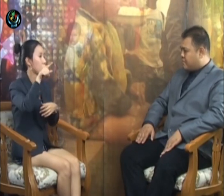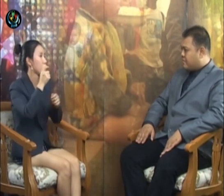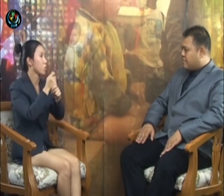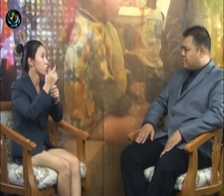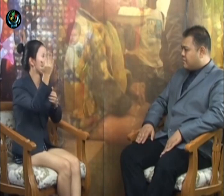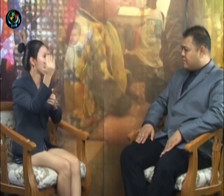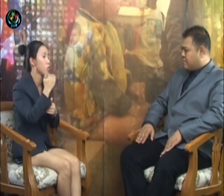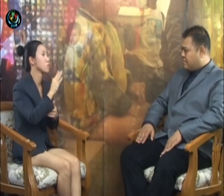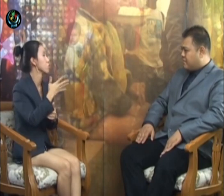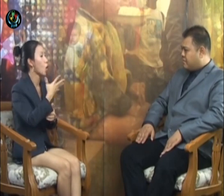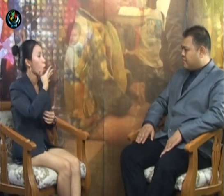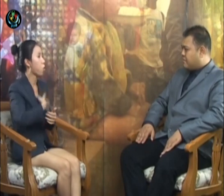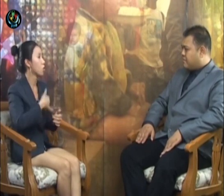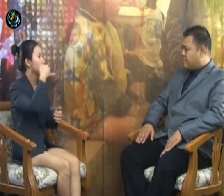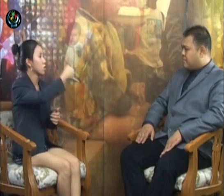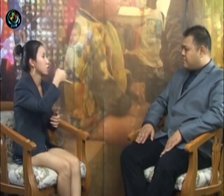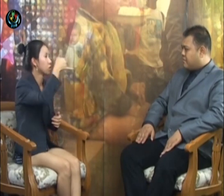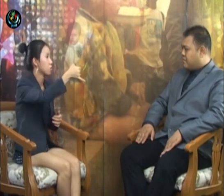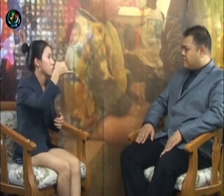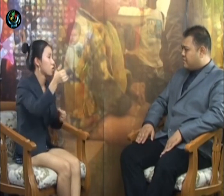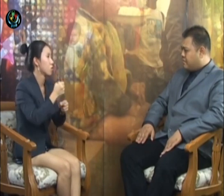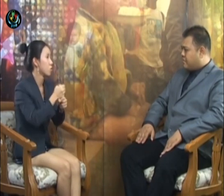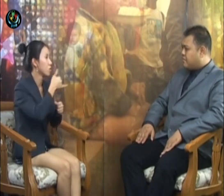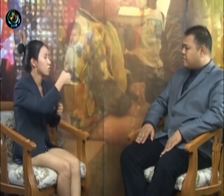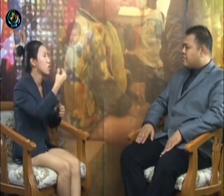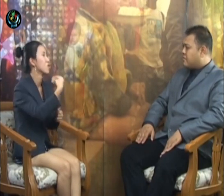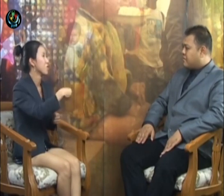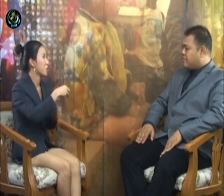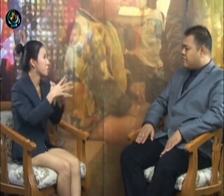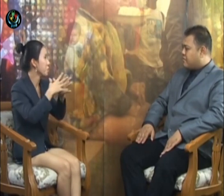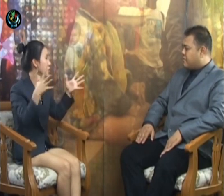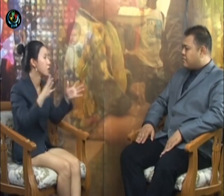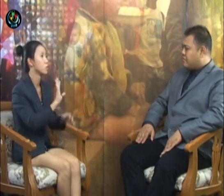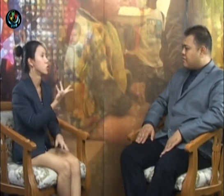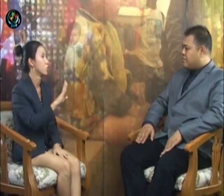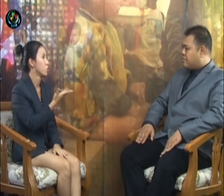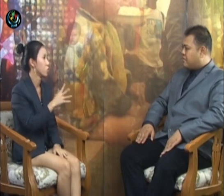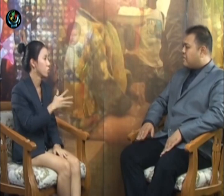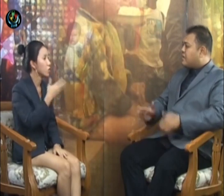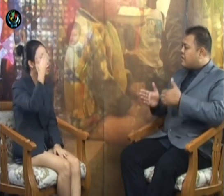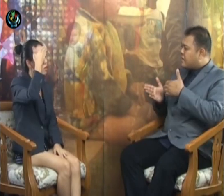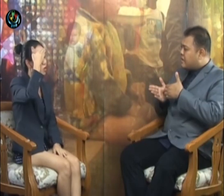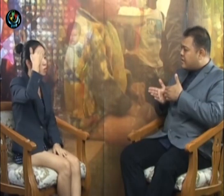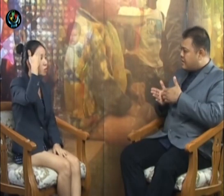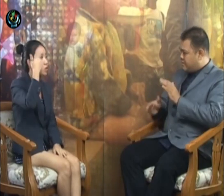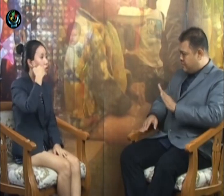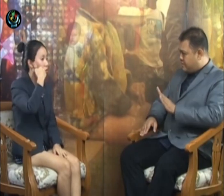အပေခံရတာများပါတယ်။အခက်ခဲတွေကရှိပါတယ်။မိသားစုကိုမိခိုးရတဲ့မတန်ဆွမ်းသူတွေကအများစုပါ။